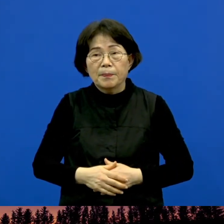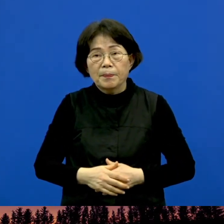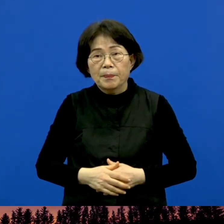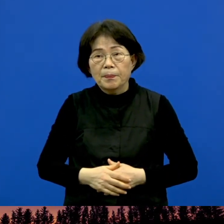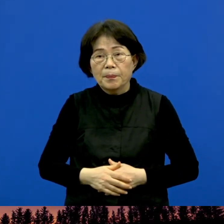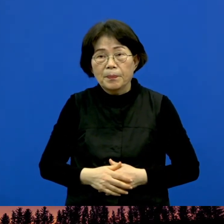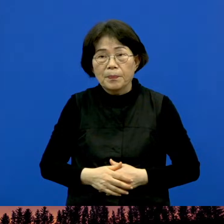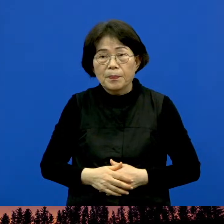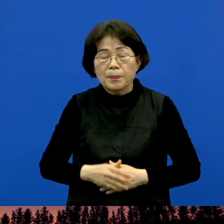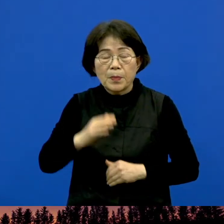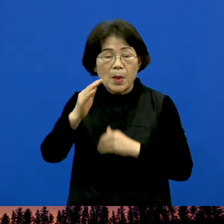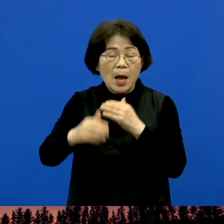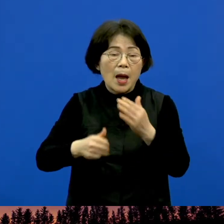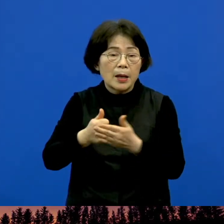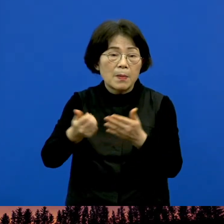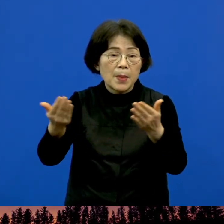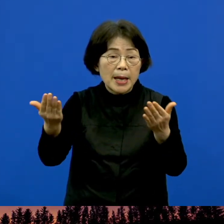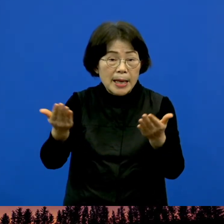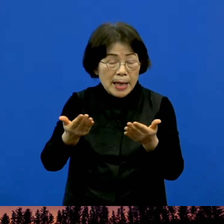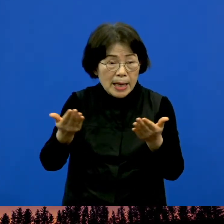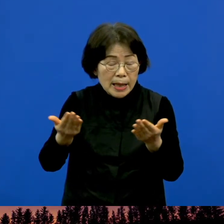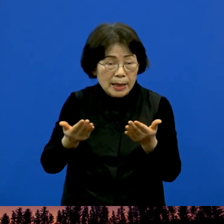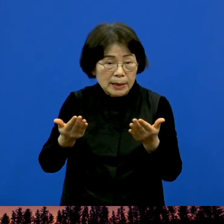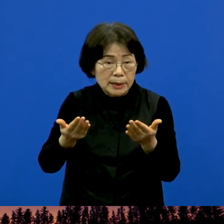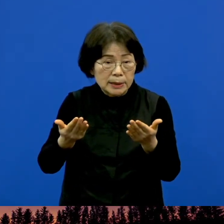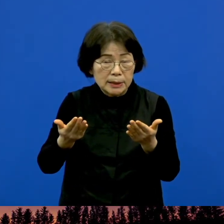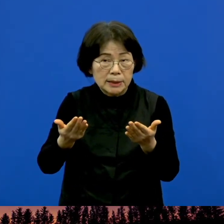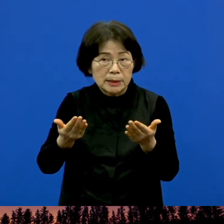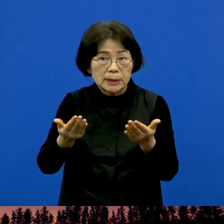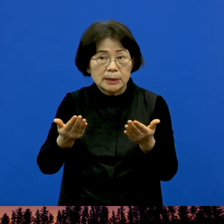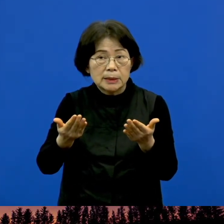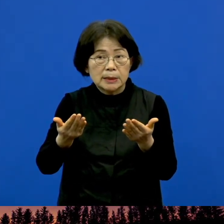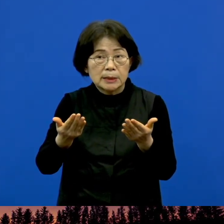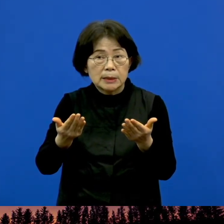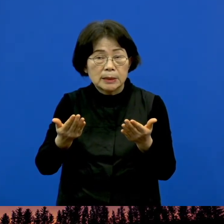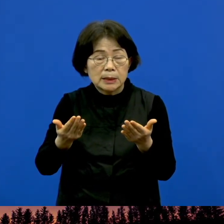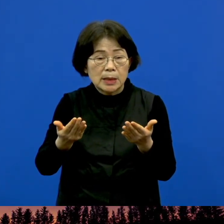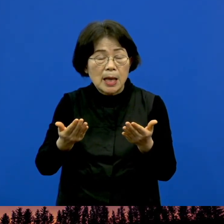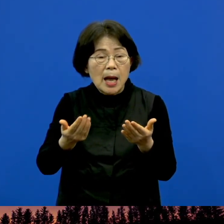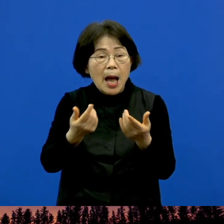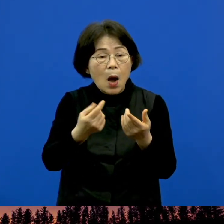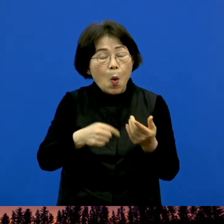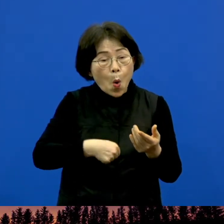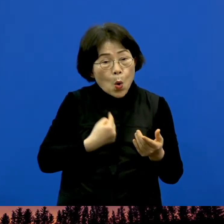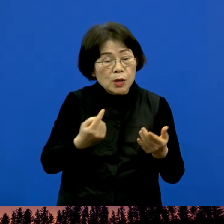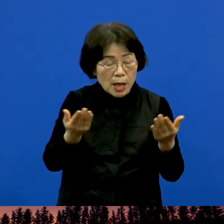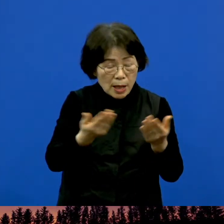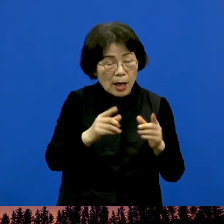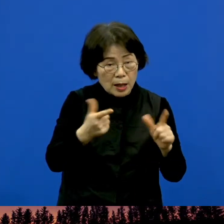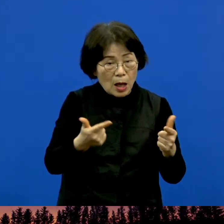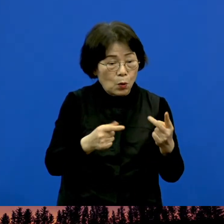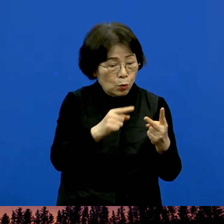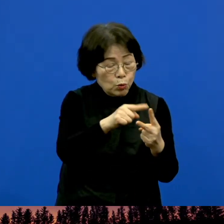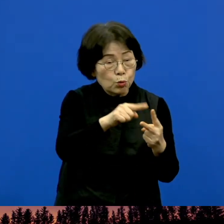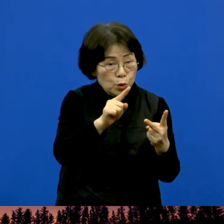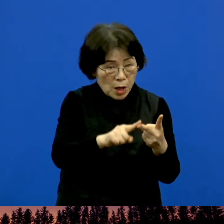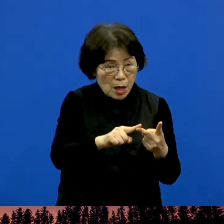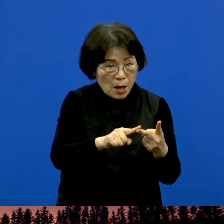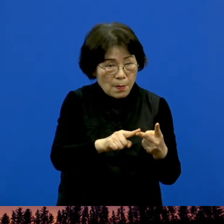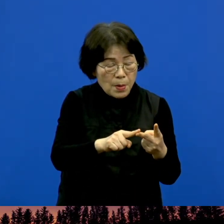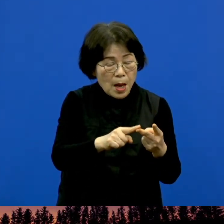자, 또 하나는 하나님의 일을 솔로로 하게 하지 않으셔서 하나님의 이 일들을 동력하게 하셨다. 부살렐과 오홀리압을 세웠다는